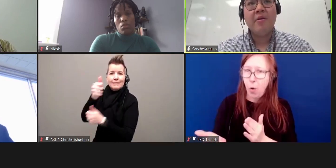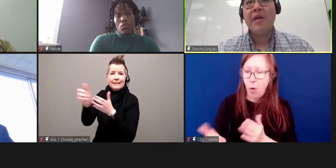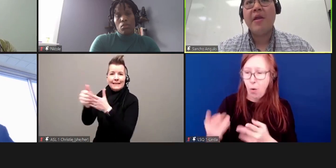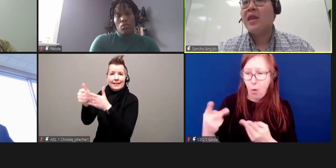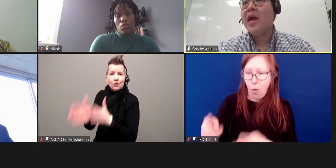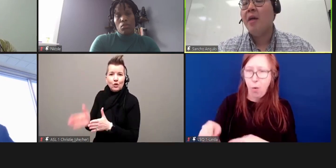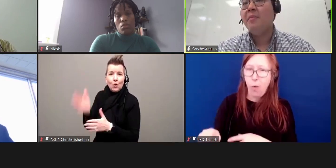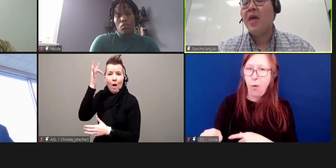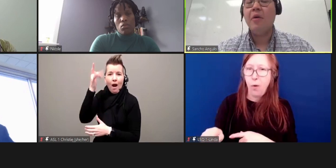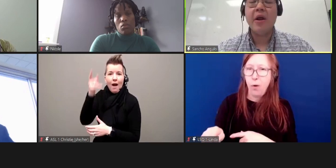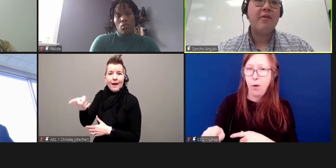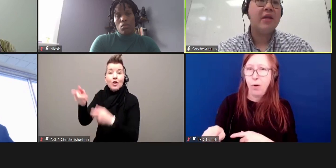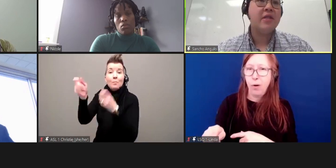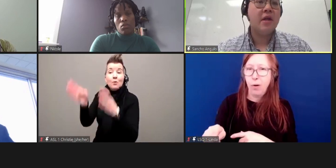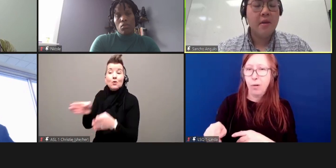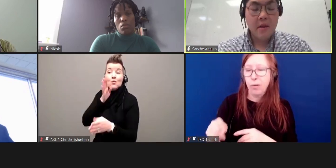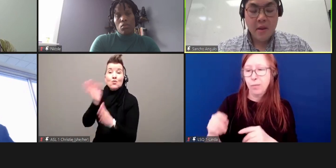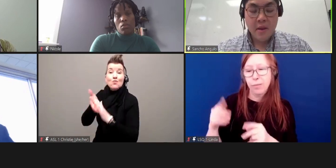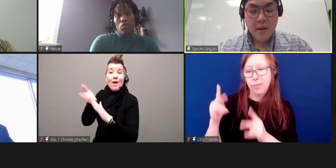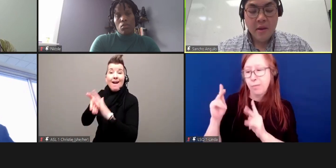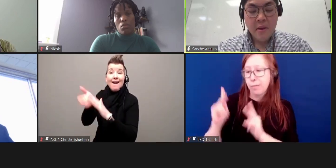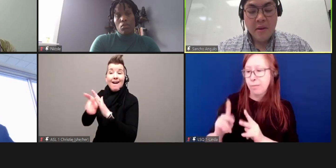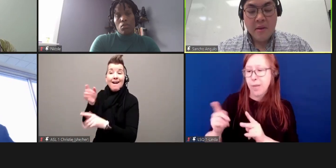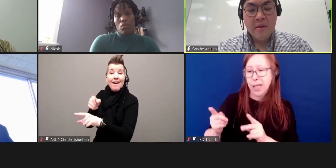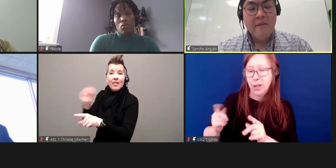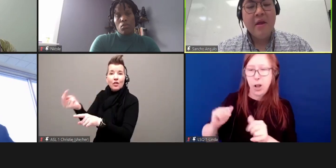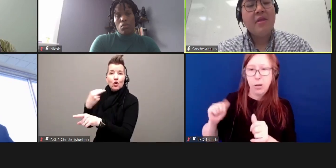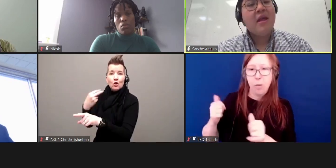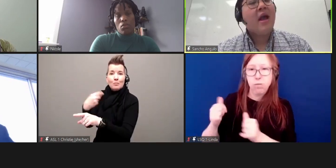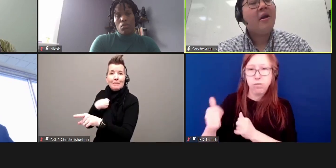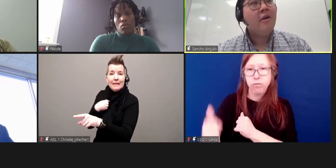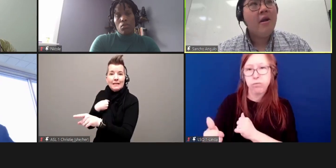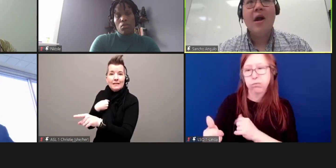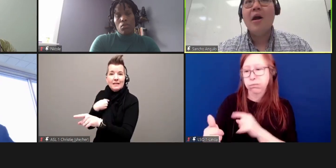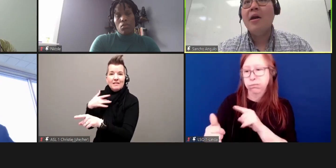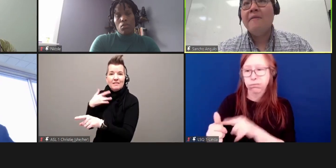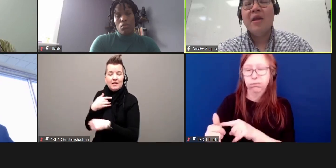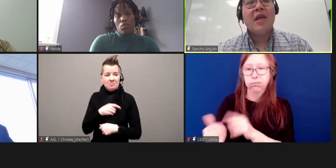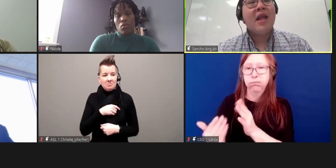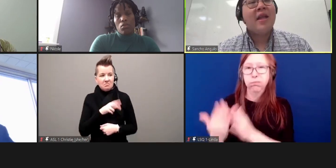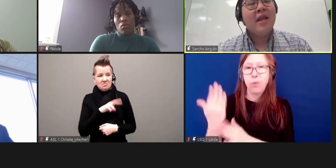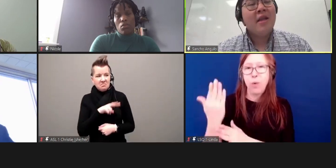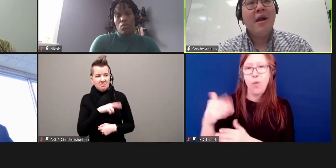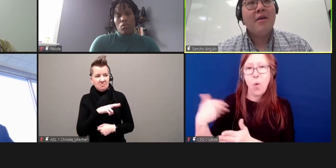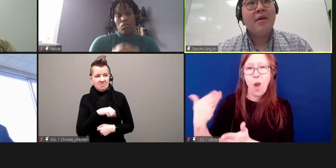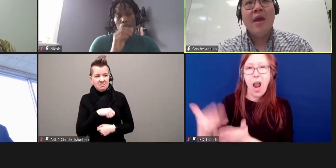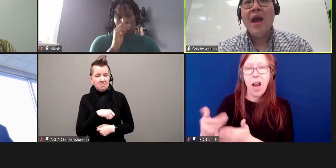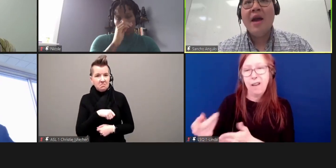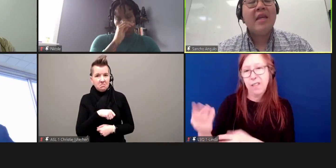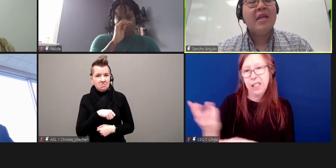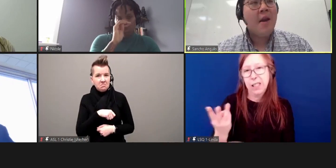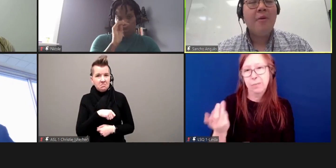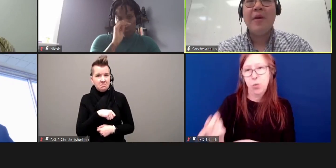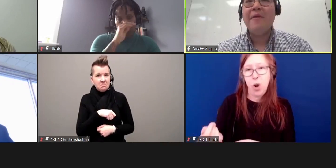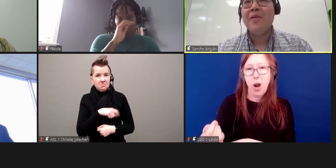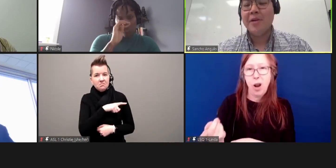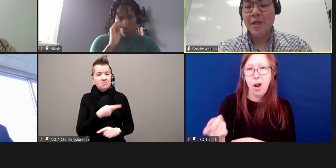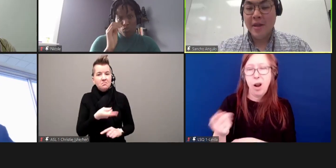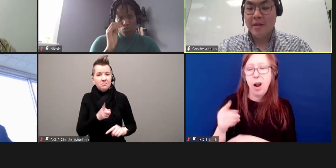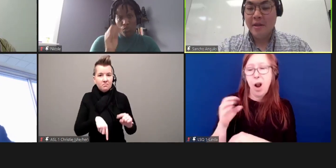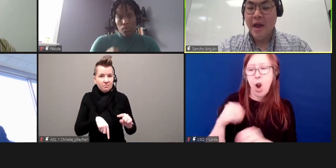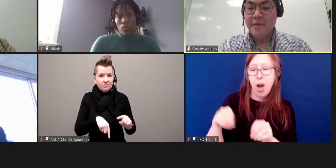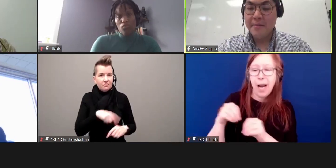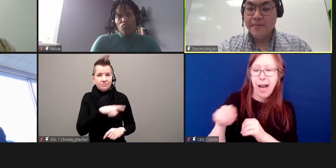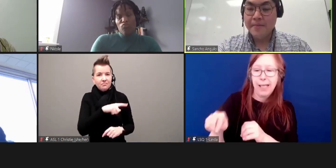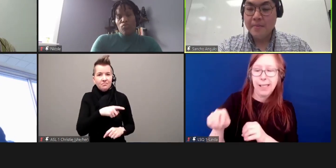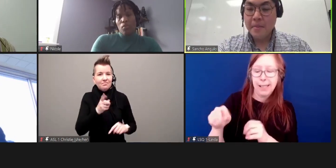j'ai été dépassée par quelqu'un qui venait de se joindre à l'organisme il y a 6 mois parce que l'organisme estimait